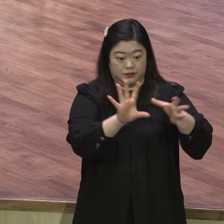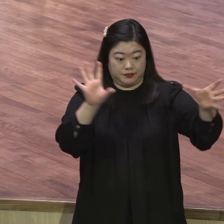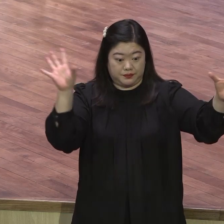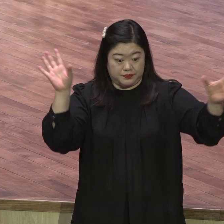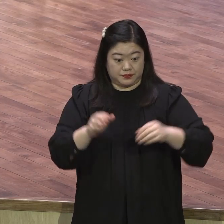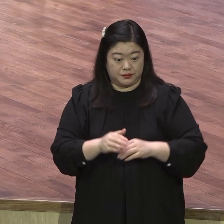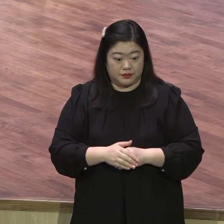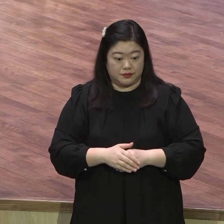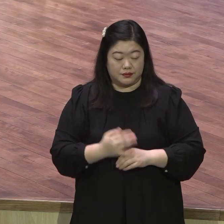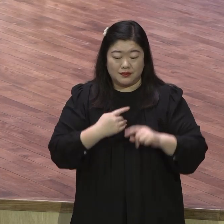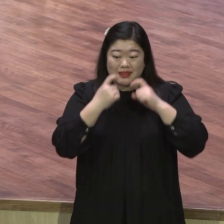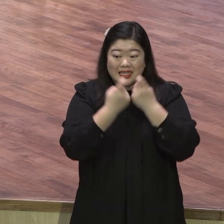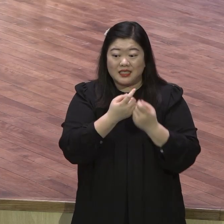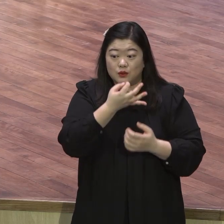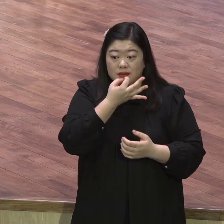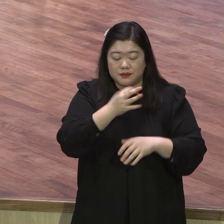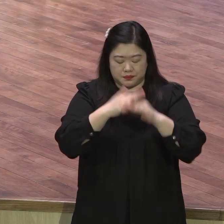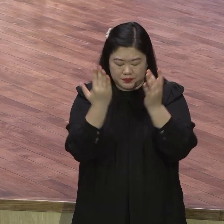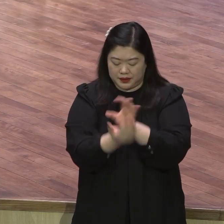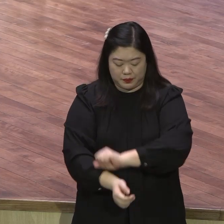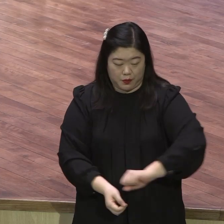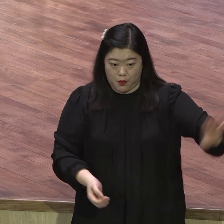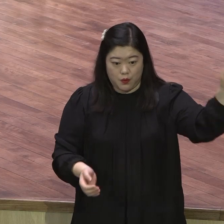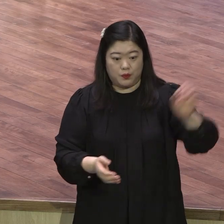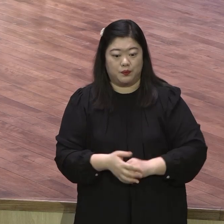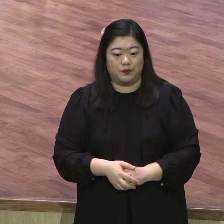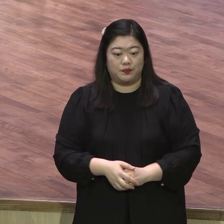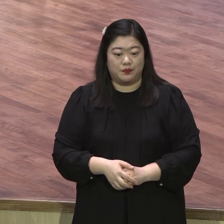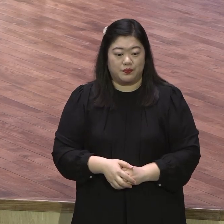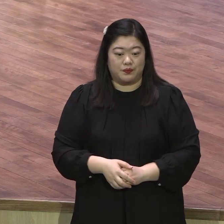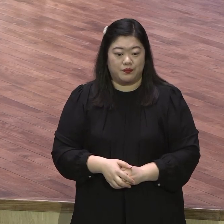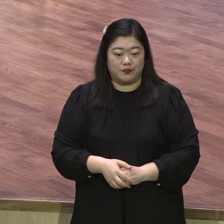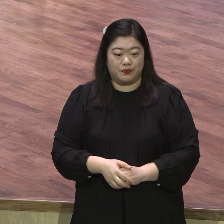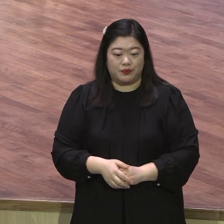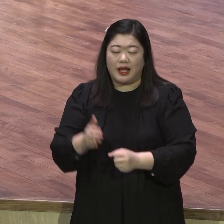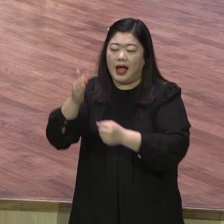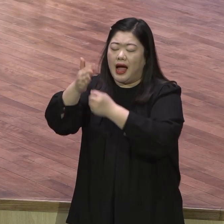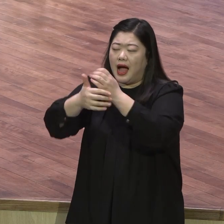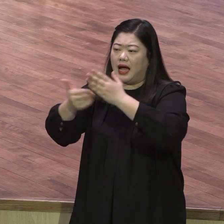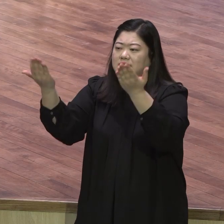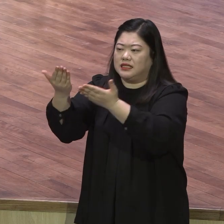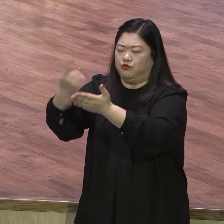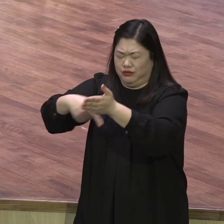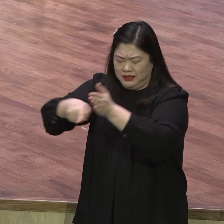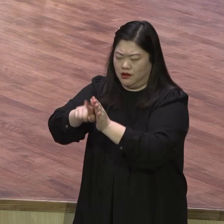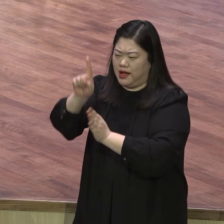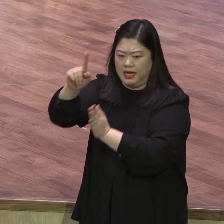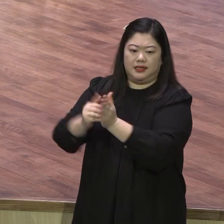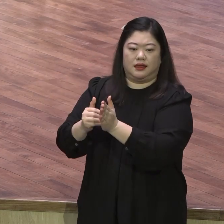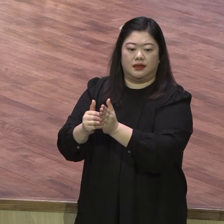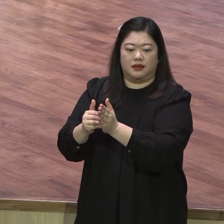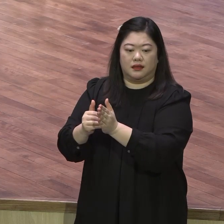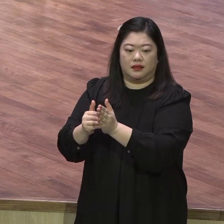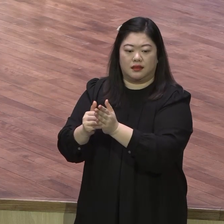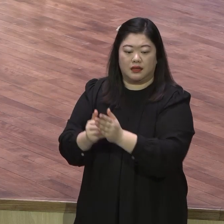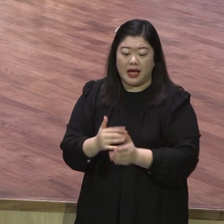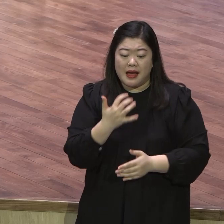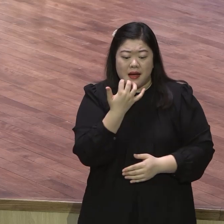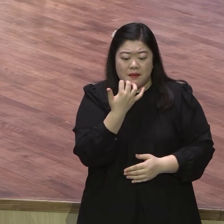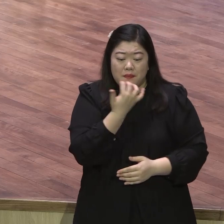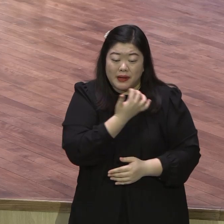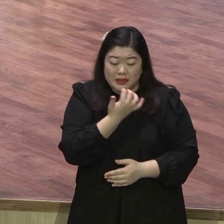서론이 인생입니다. 하나님 이리에서는 정확하게 칼을 그쳐야 됩니다. 사랑하는 베드로를 향해서 이 사탄아